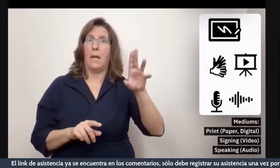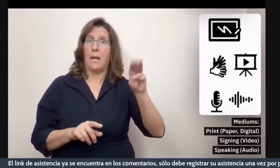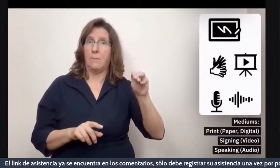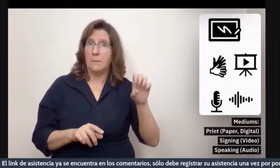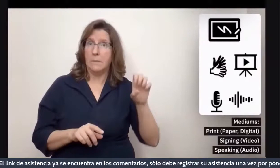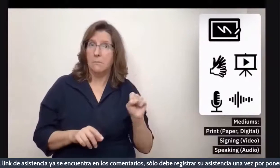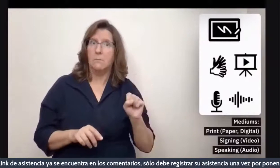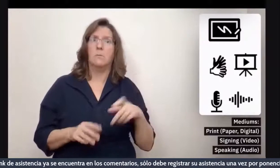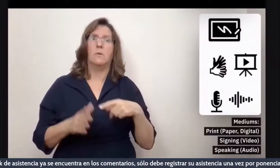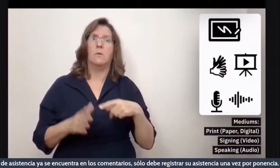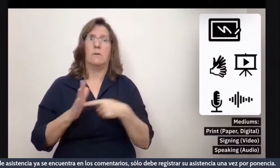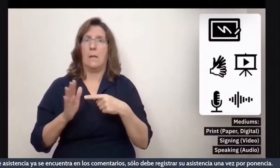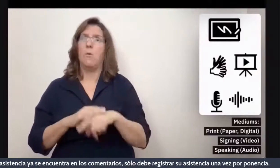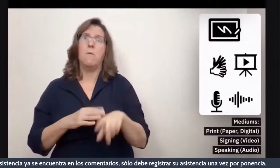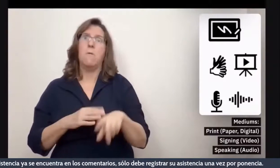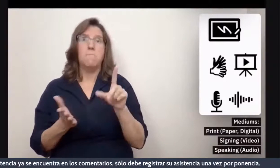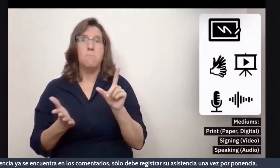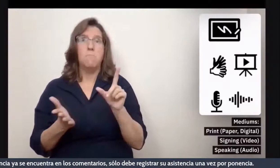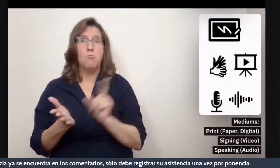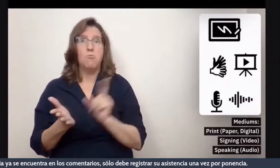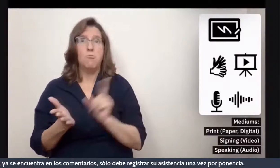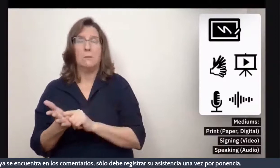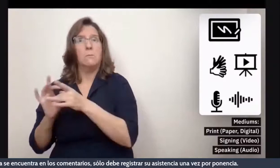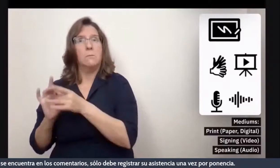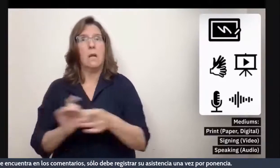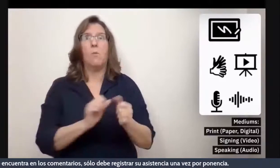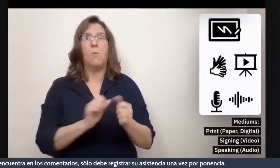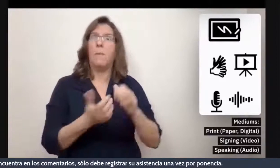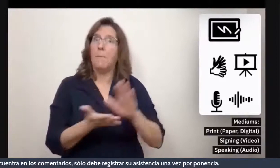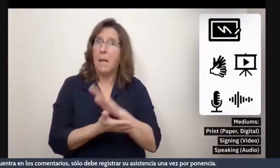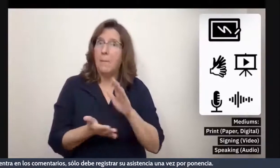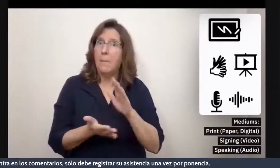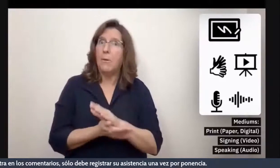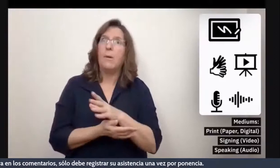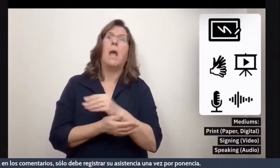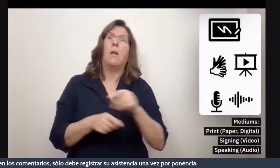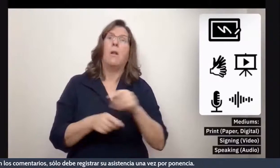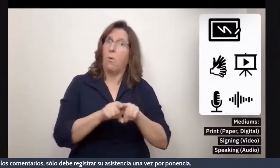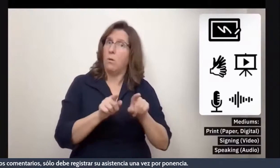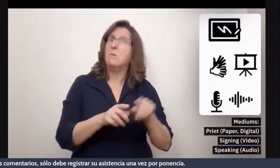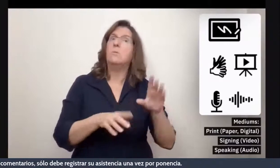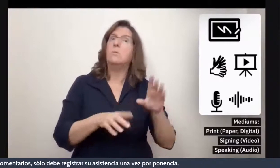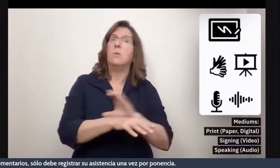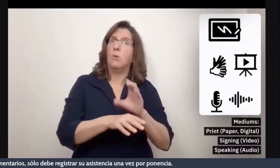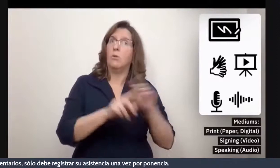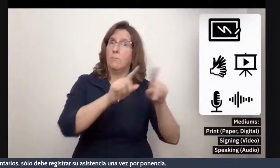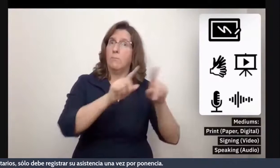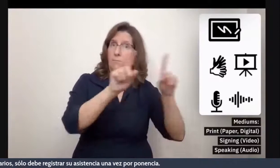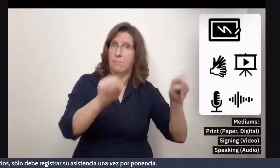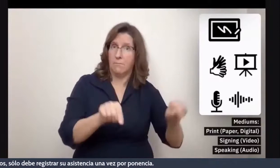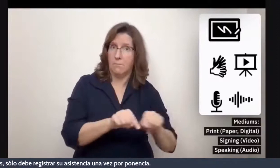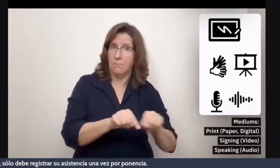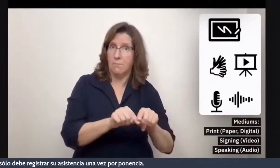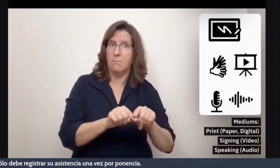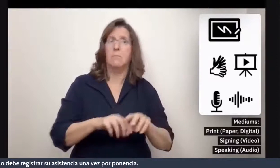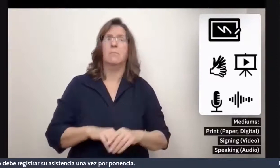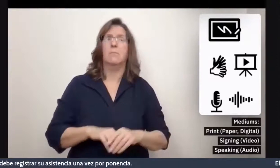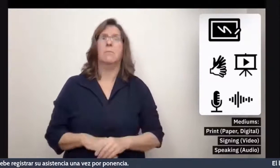escrito, el uso de la computadora, las señas usando una cámara y el video.